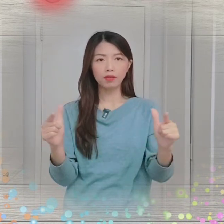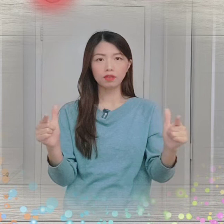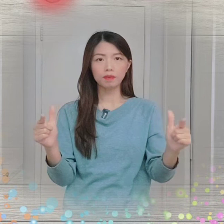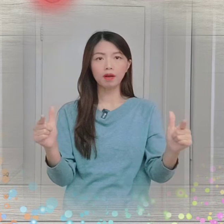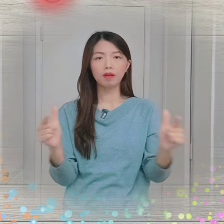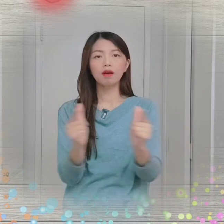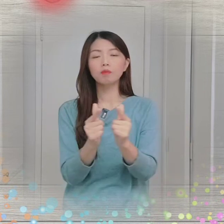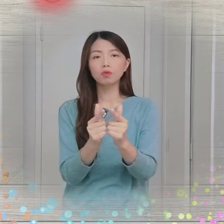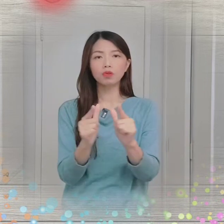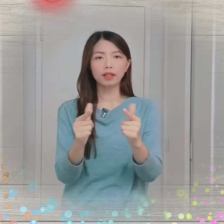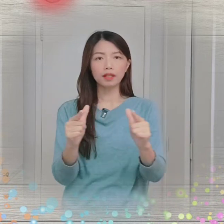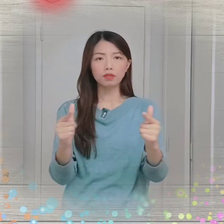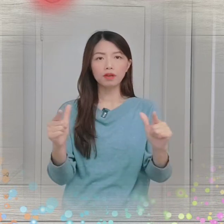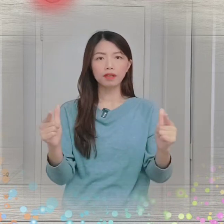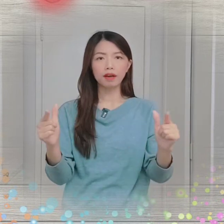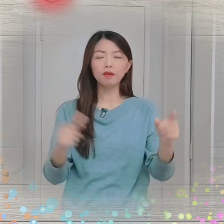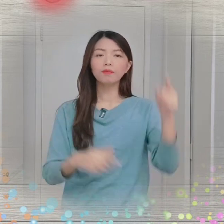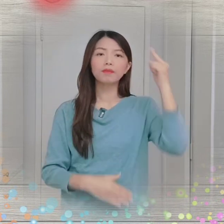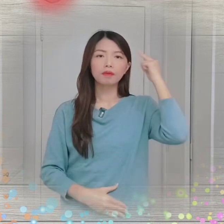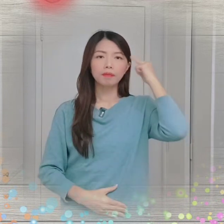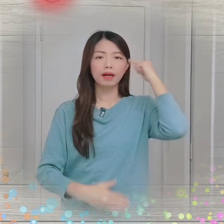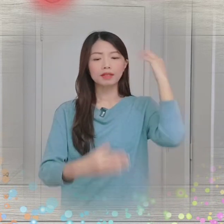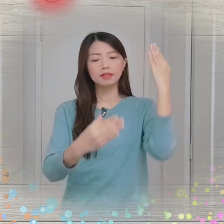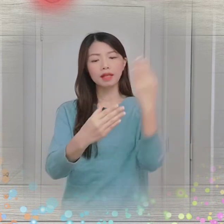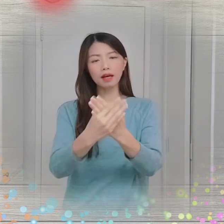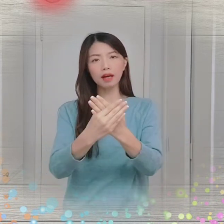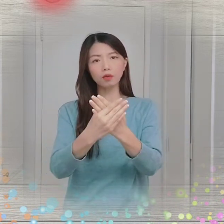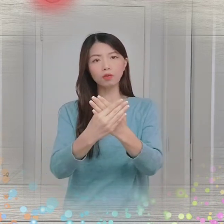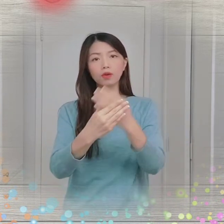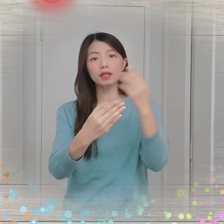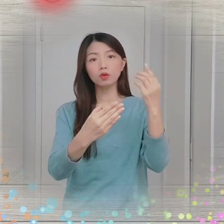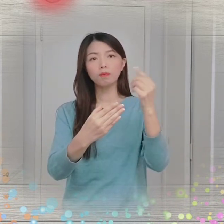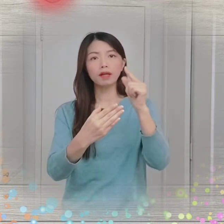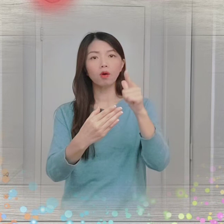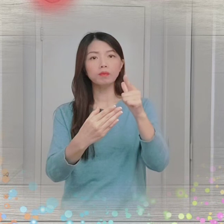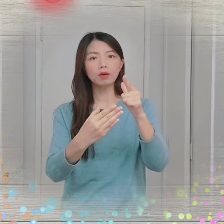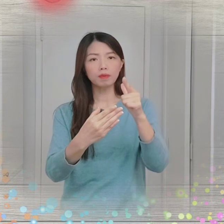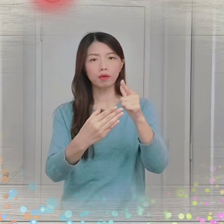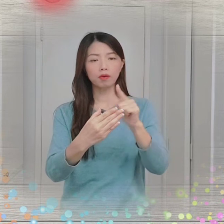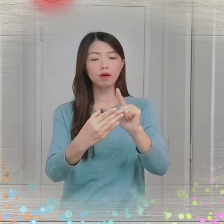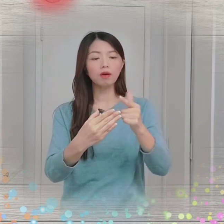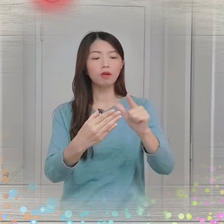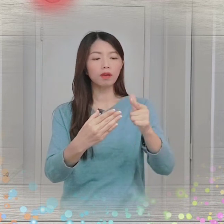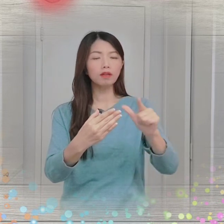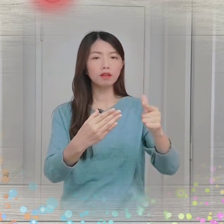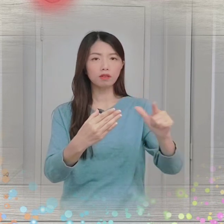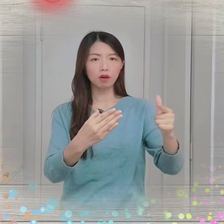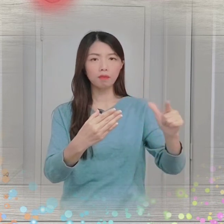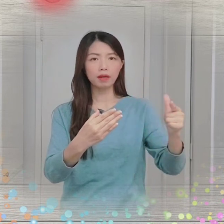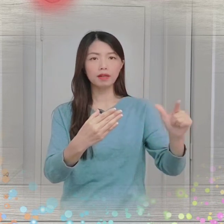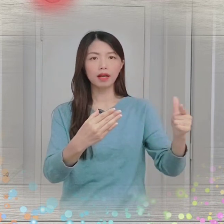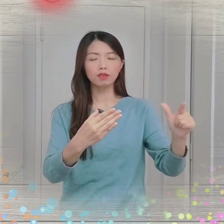밖으로 나가주시면 복수를 나타낸 수어인데요. 박사 하고 이 손만 엄지검지 바꿔서 이렇게